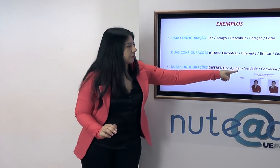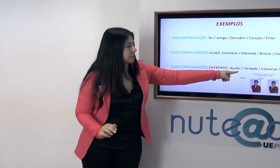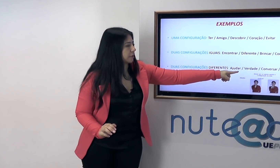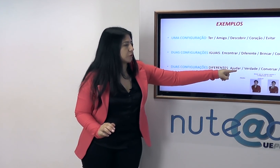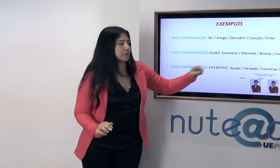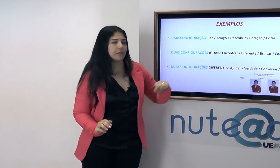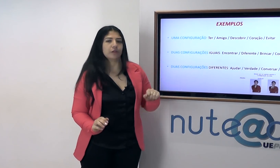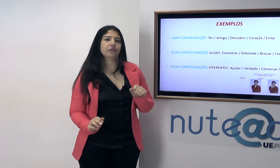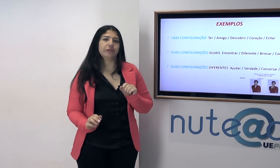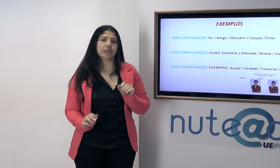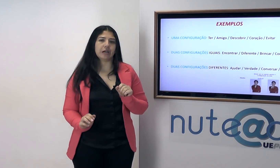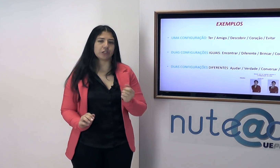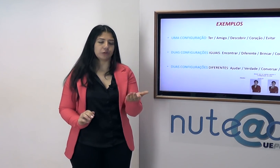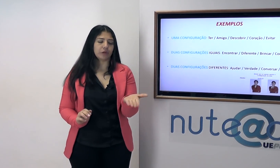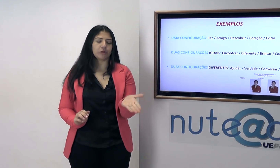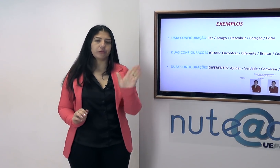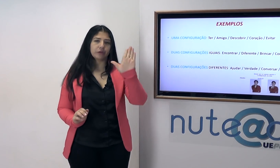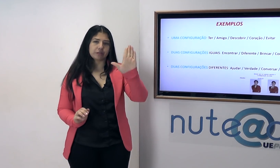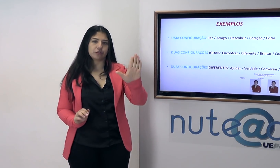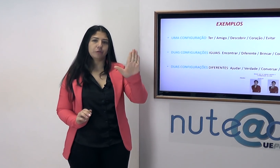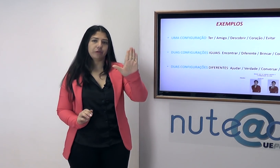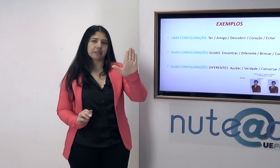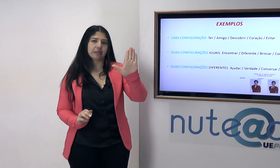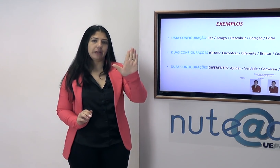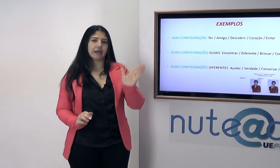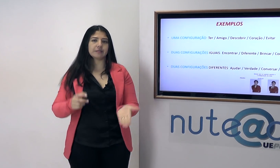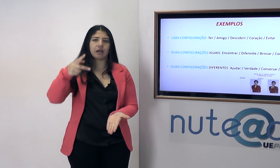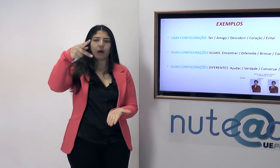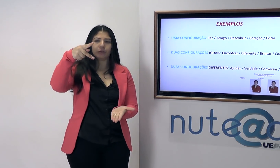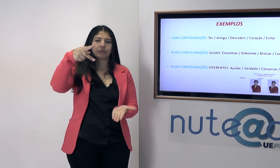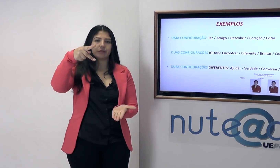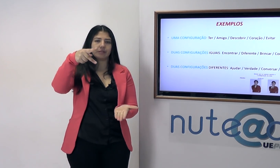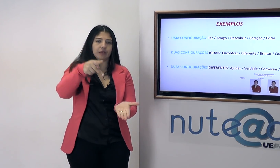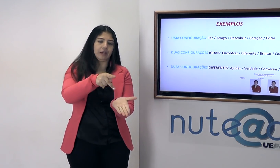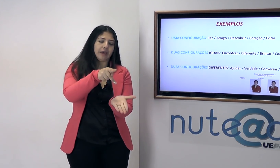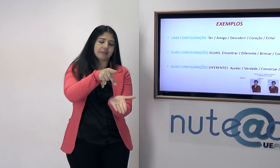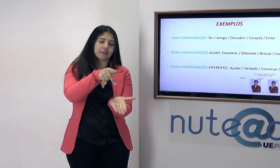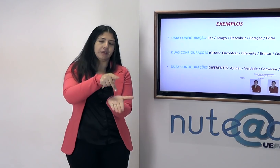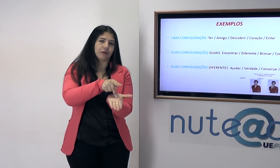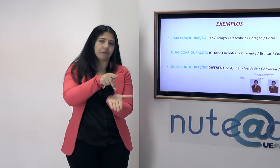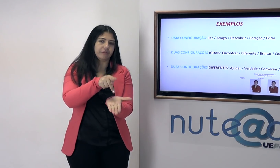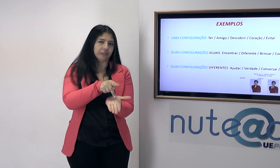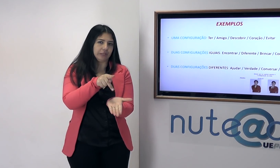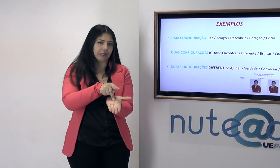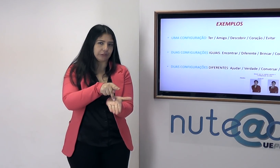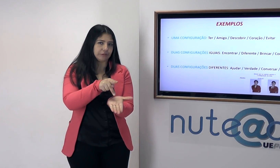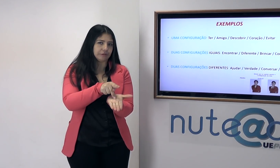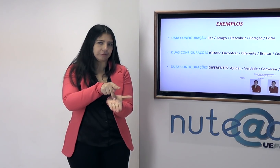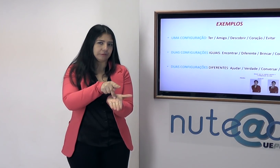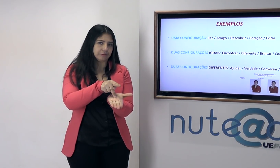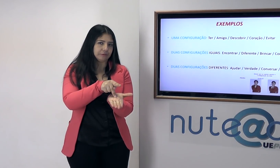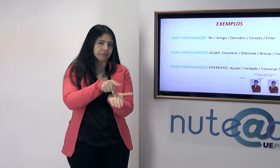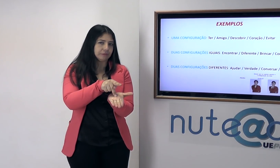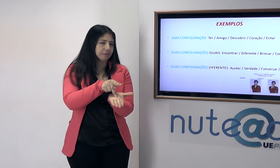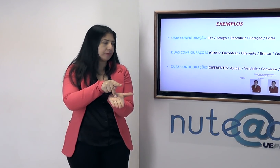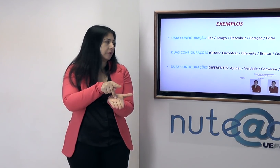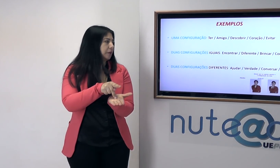Nós temos o sinal de verdade. Uma configuração de mão vai ser essa, a outra vai ser essa aqui, ó. Verdade.